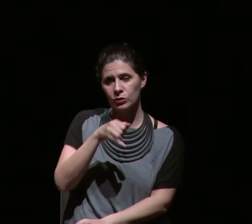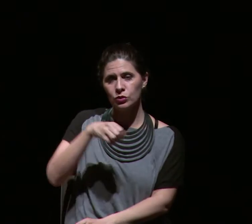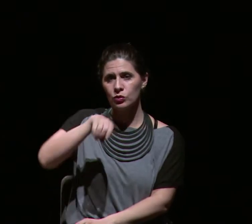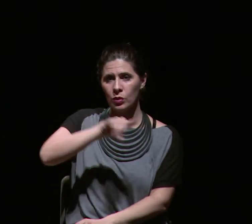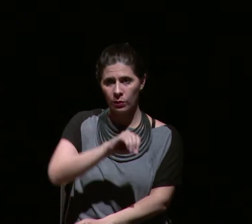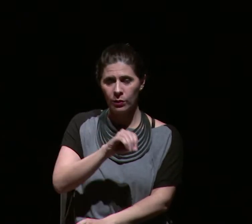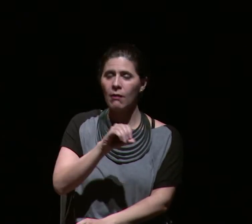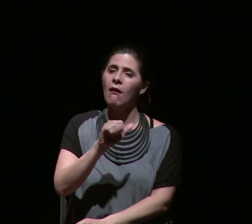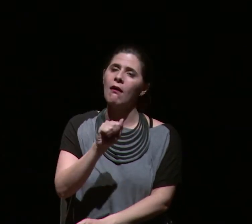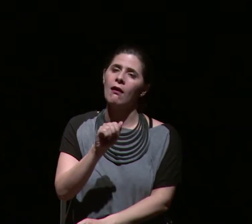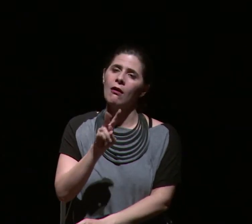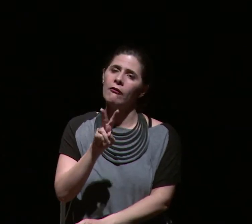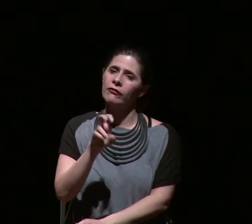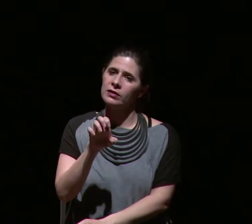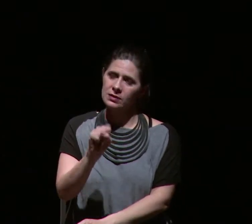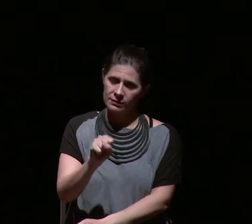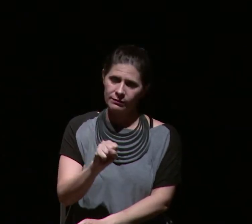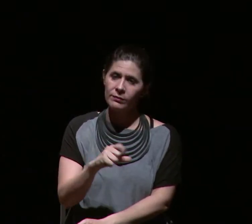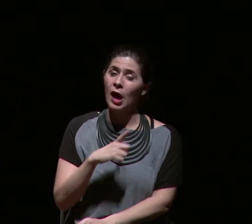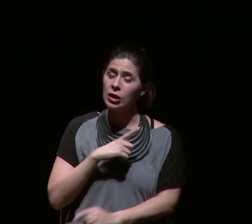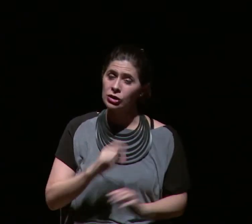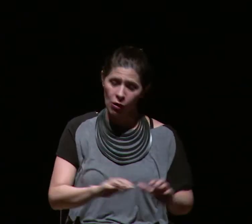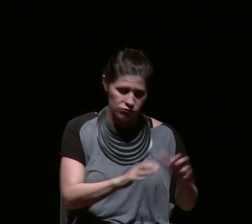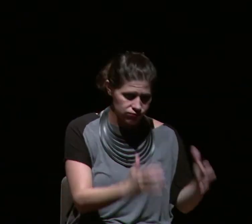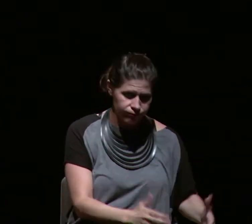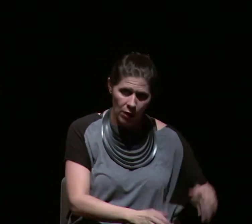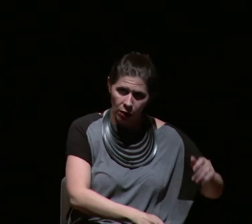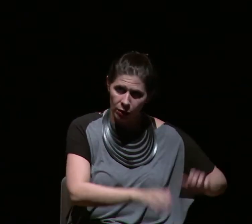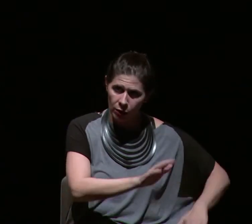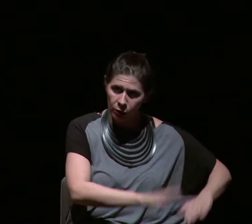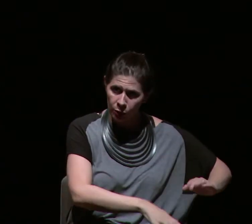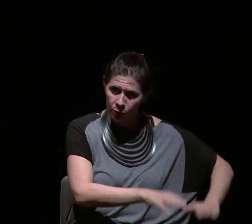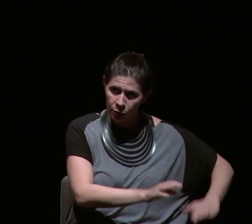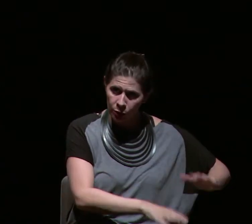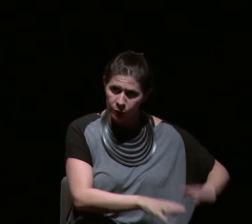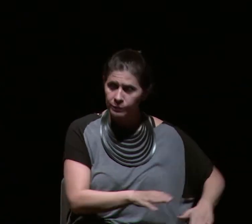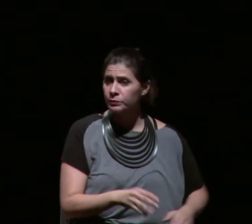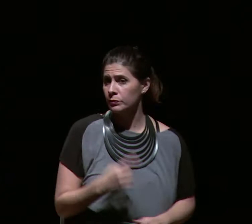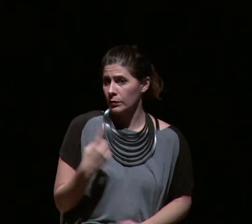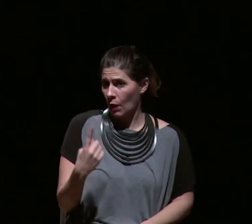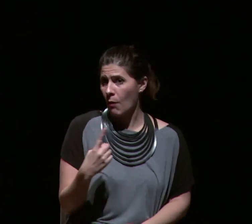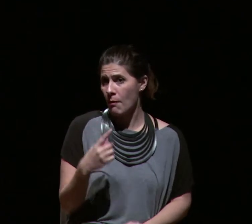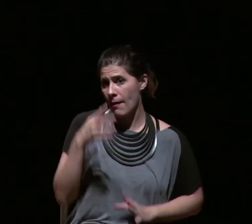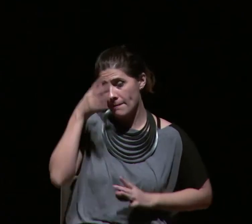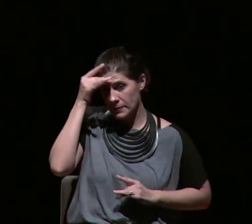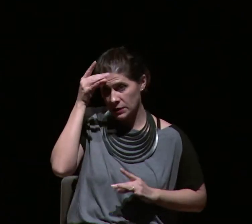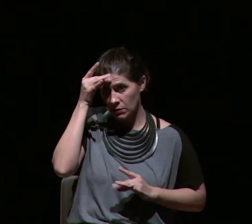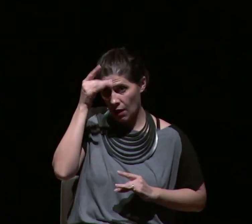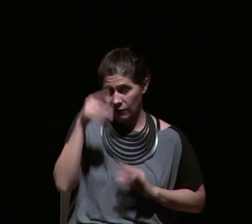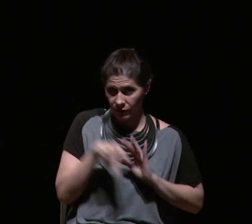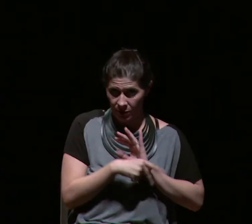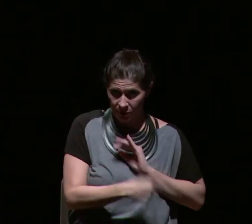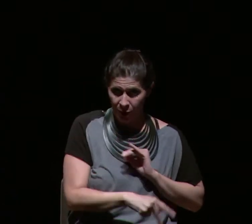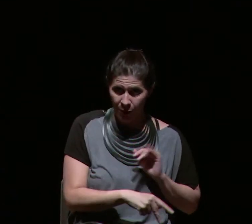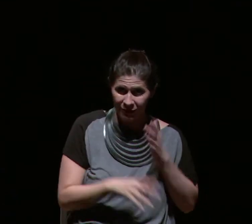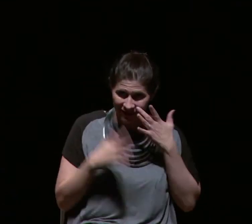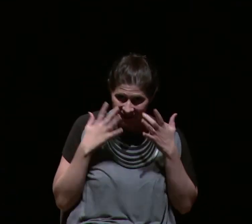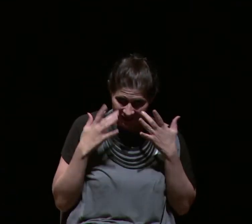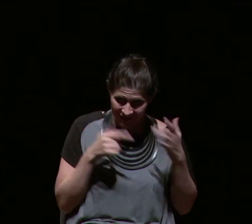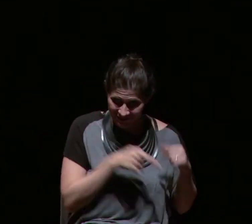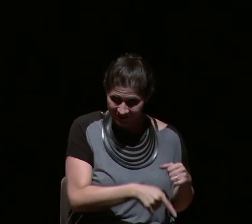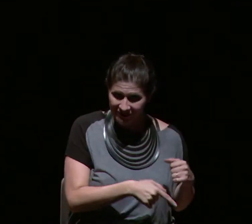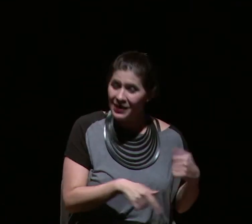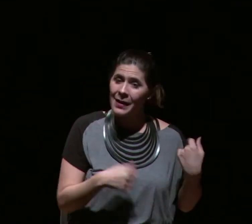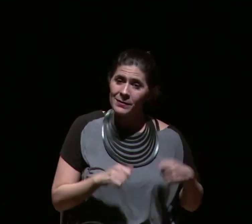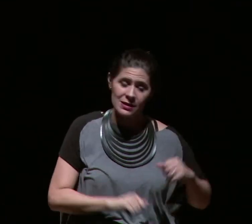os objetos de cena havia um pequeno tambor. Uma das personagens deste espetáculo infantil deveria se comunicar por meio do instrumento